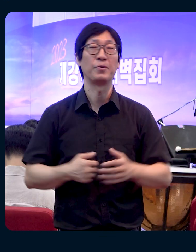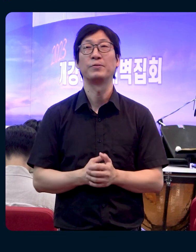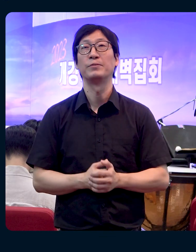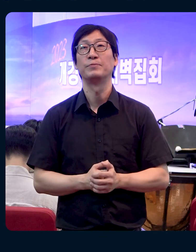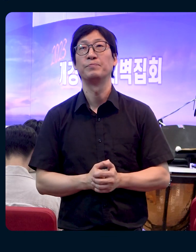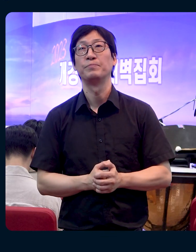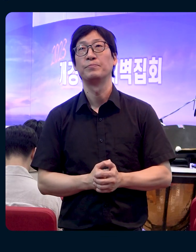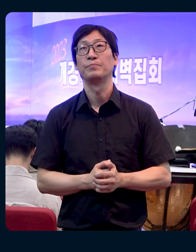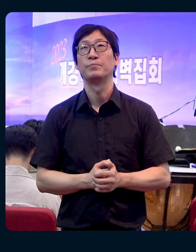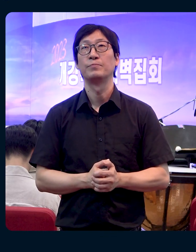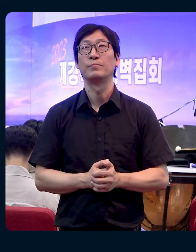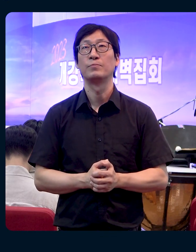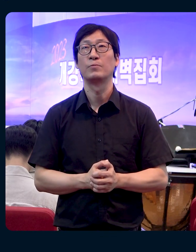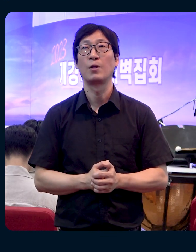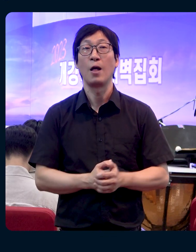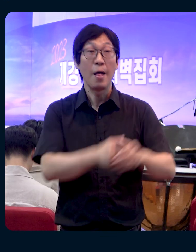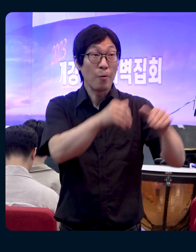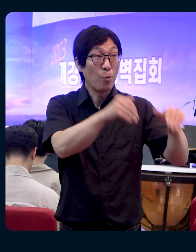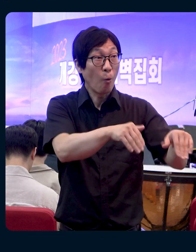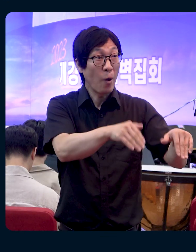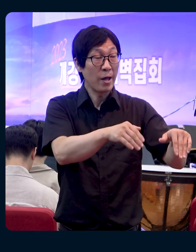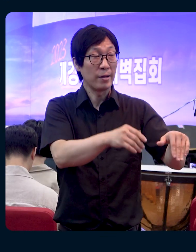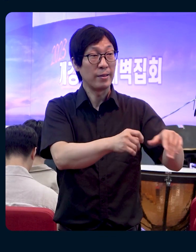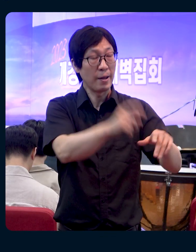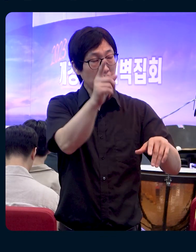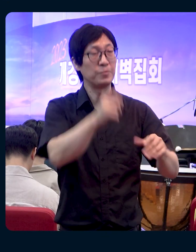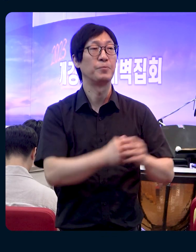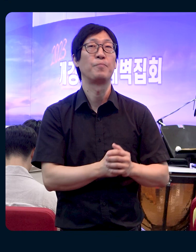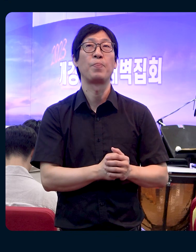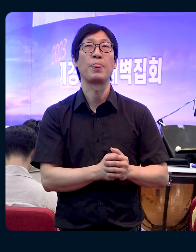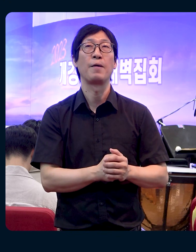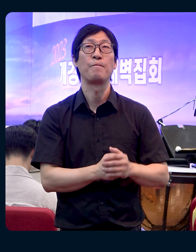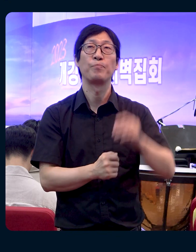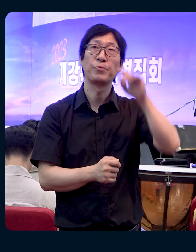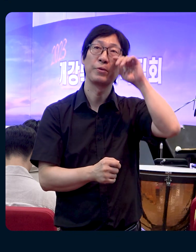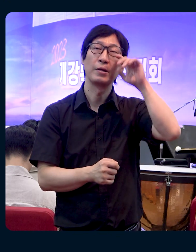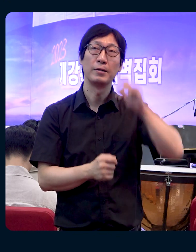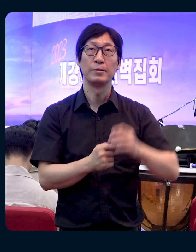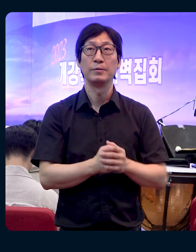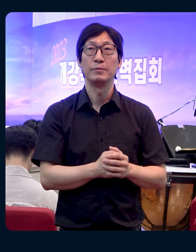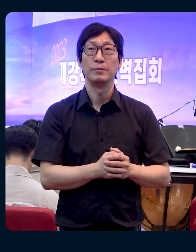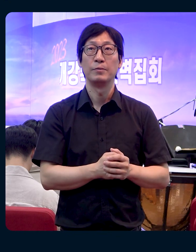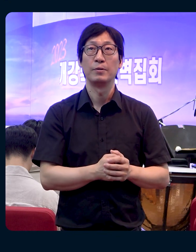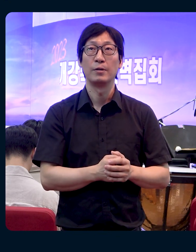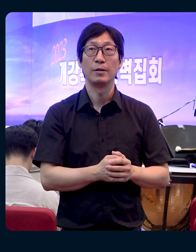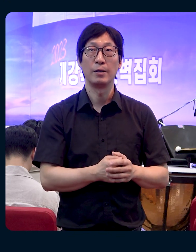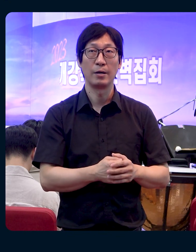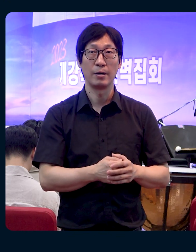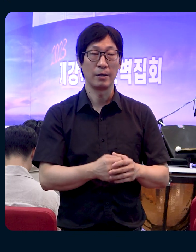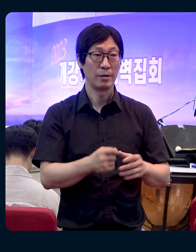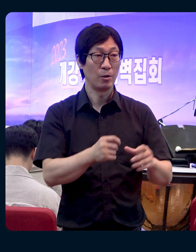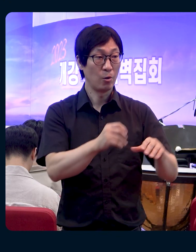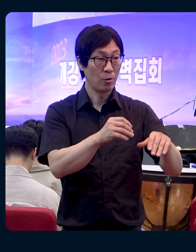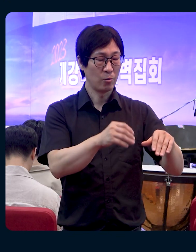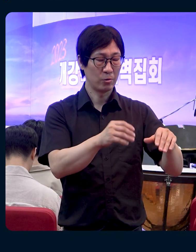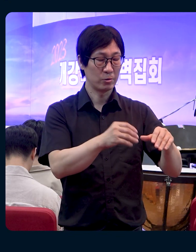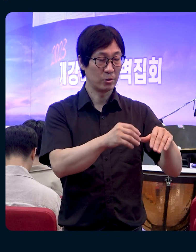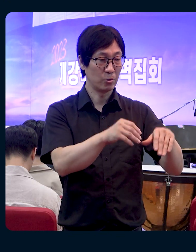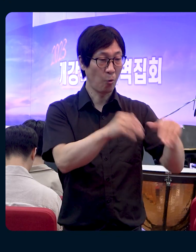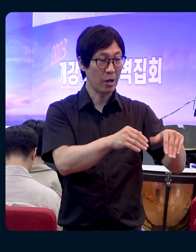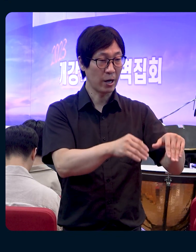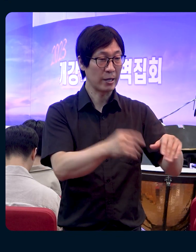적극적이다. 이 노예들한테 있을 그 잘못된 모습을 갖다가 부정적이라고 하는